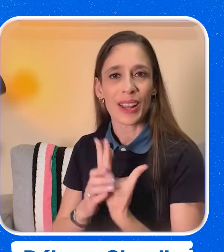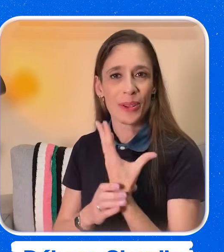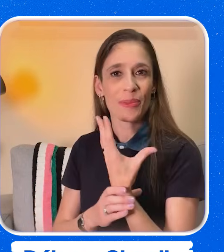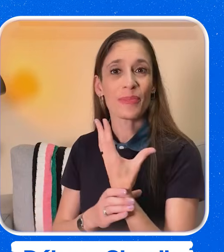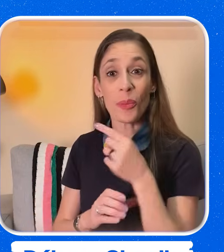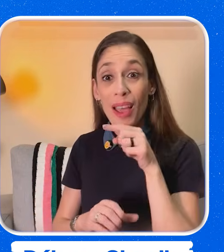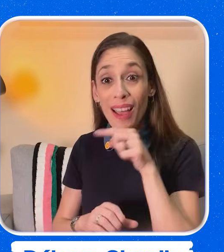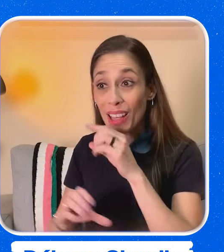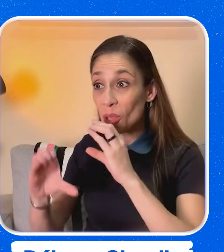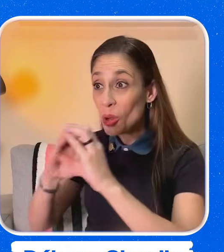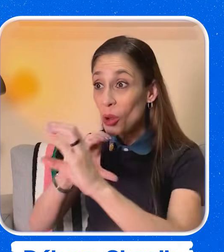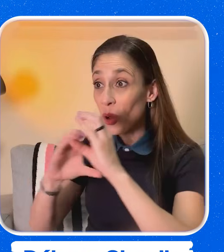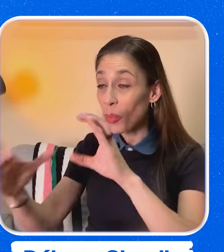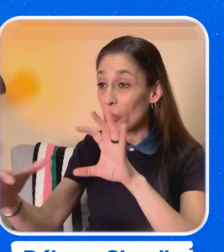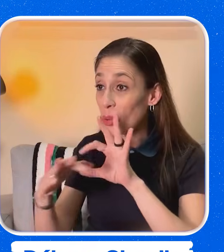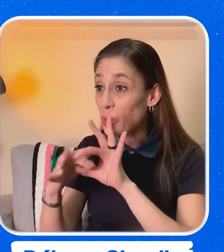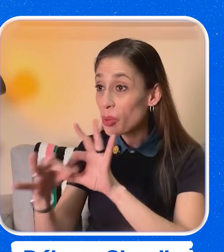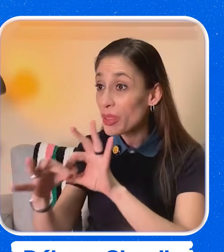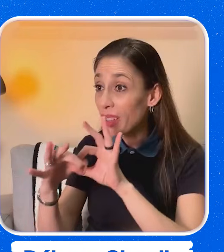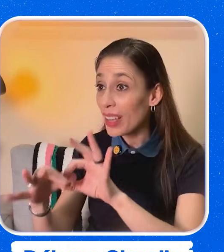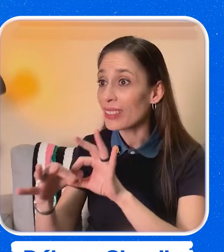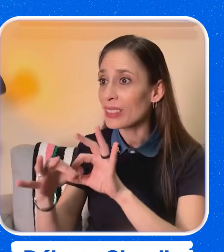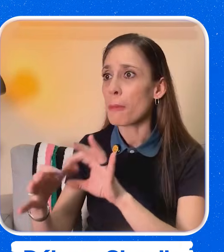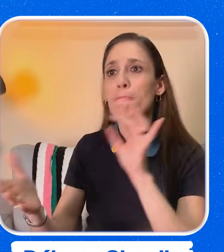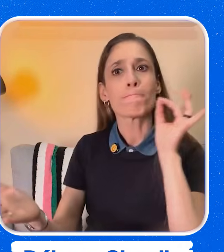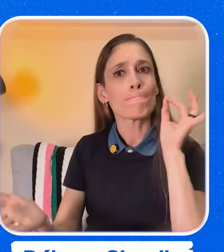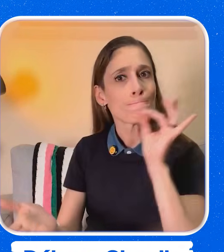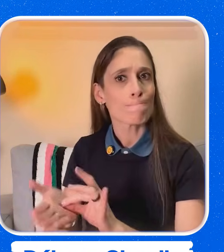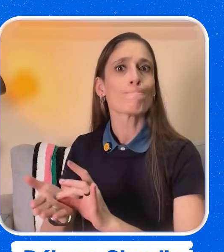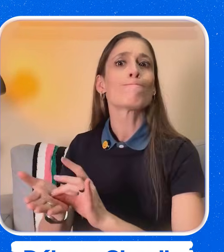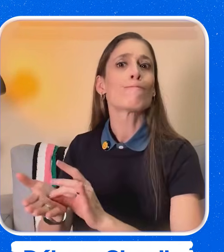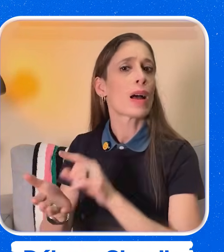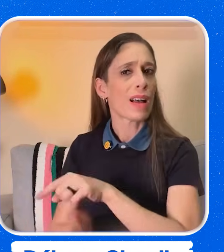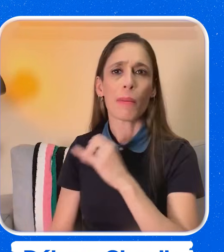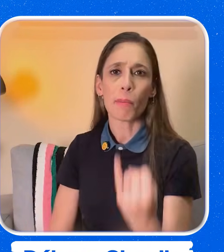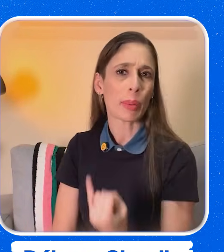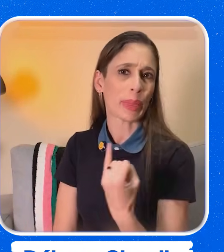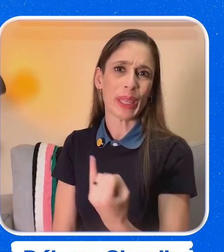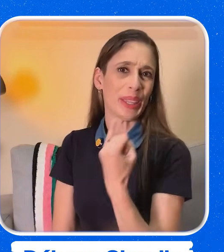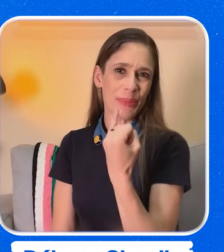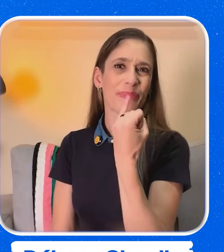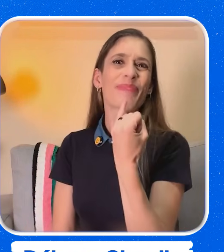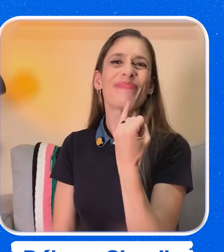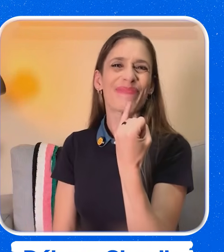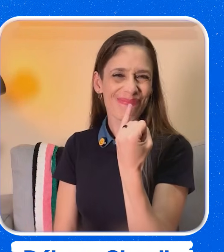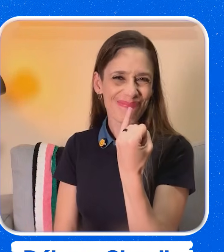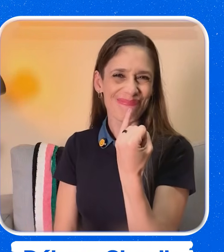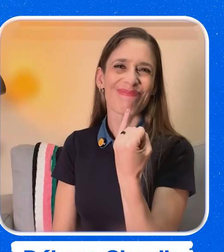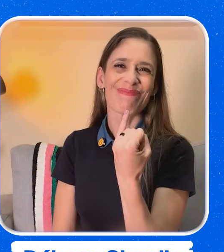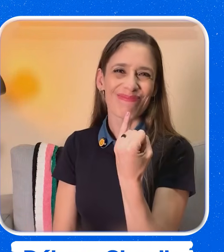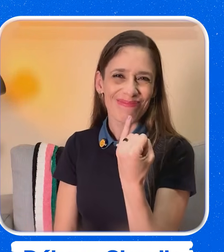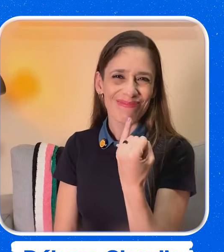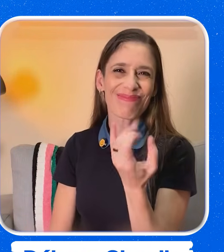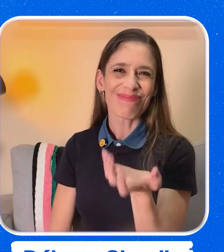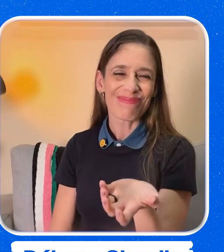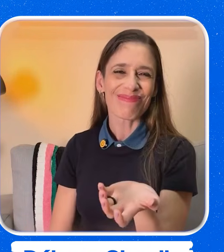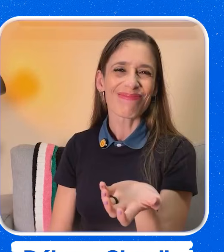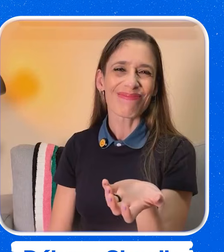aquele sentimento, né? Então, a comunicação, ela é muito importante nesse processo.